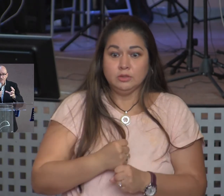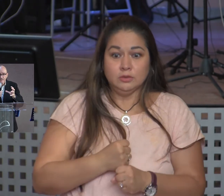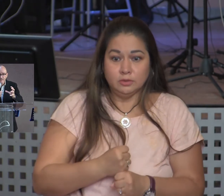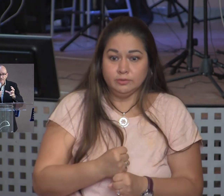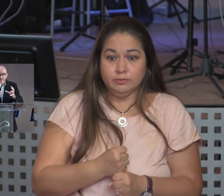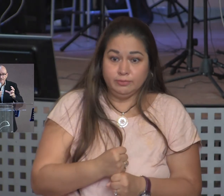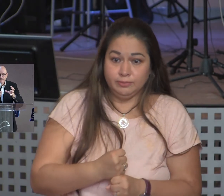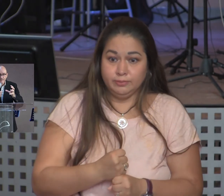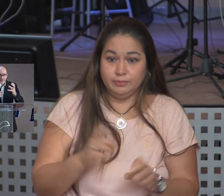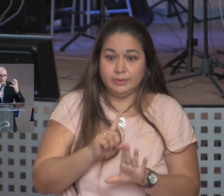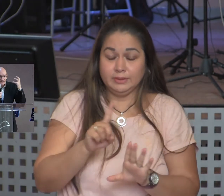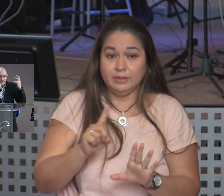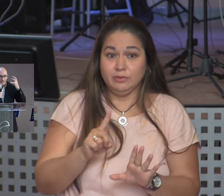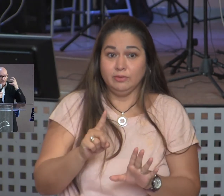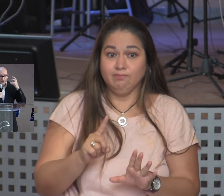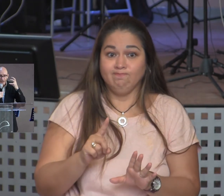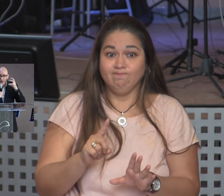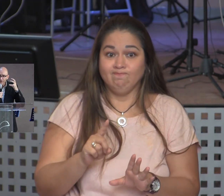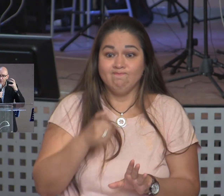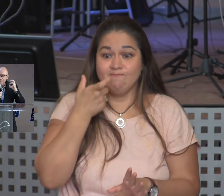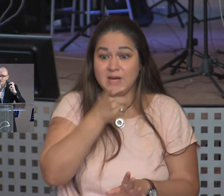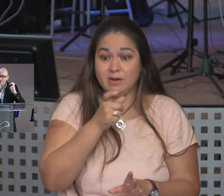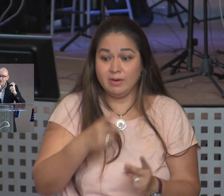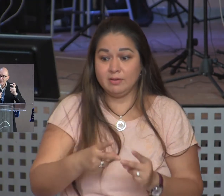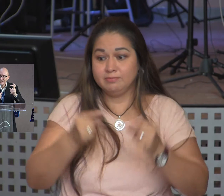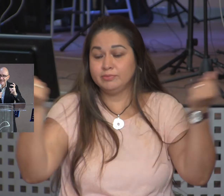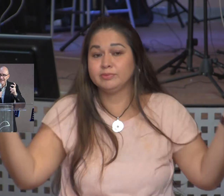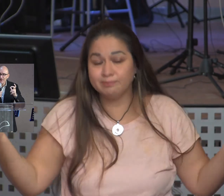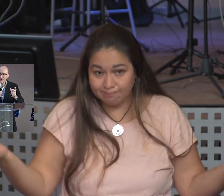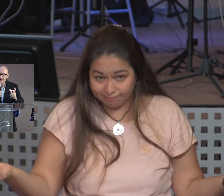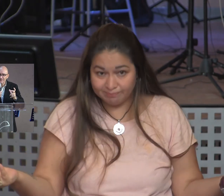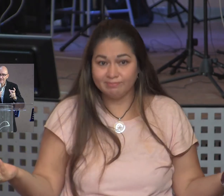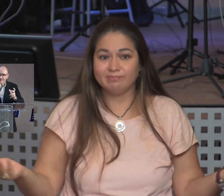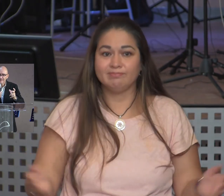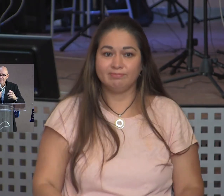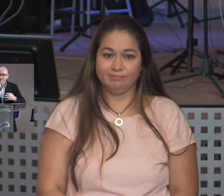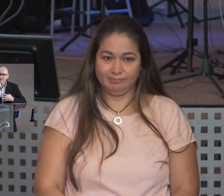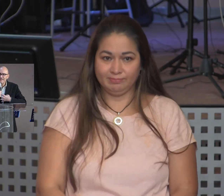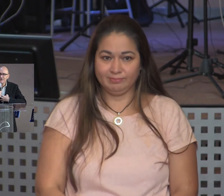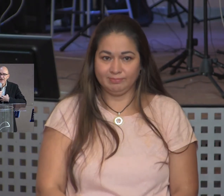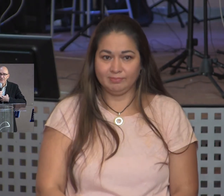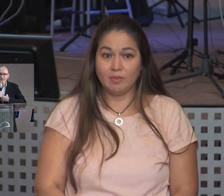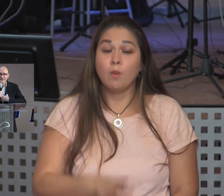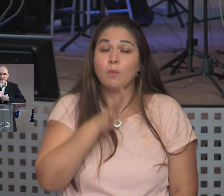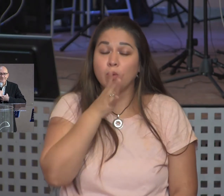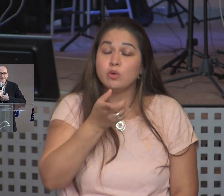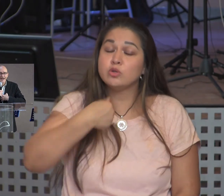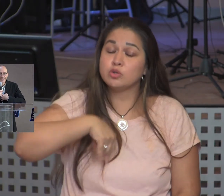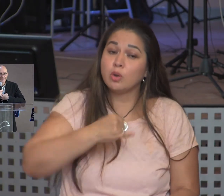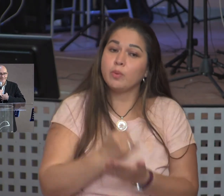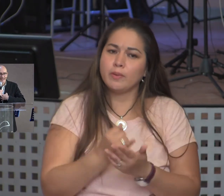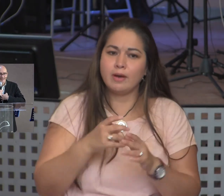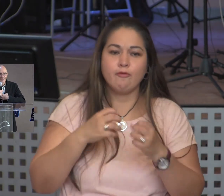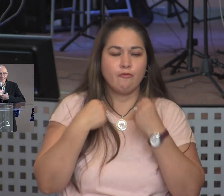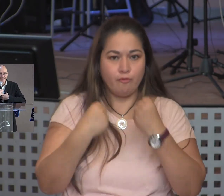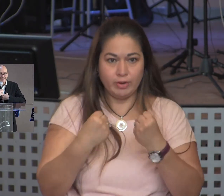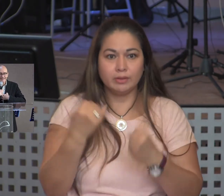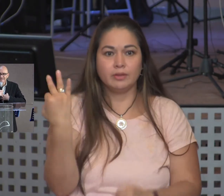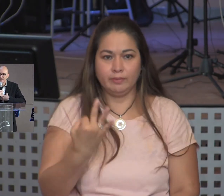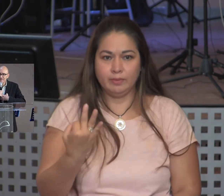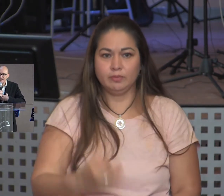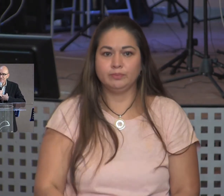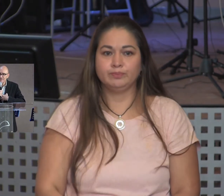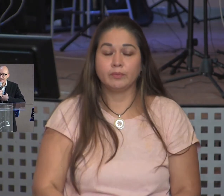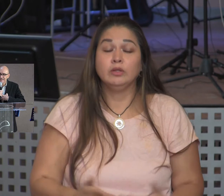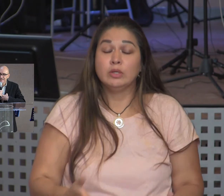Dios, cuando la oigo, cuando estoy cerca y la oigo, mi corazón va a captar que